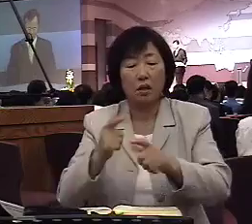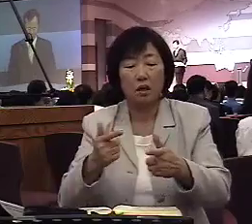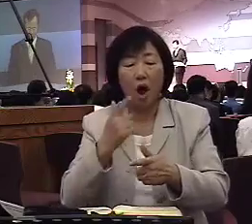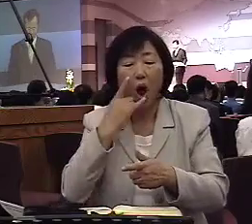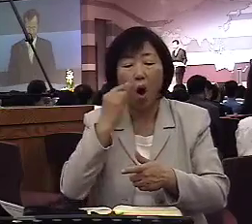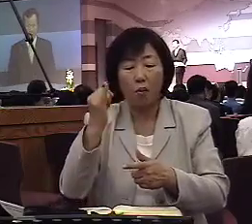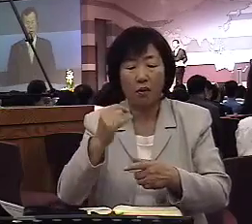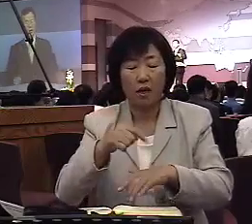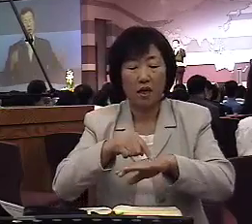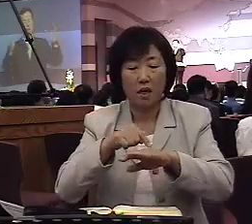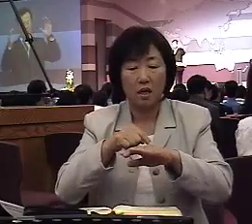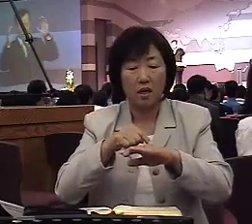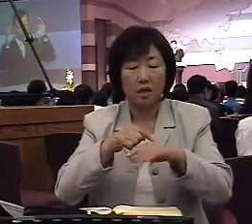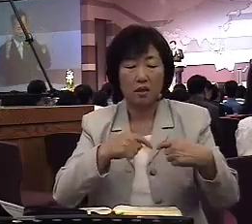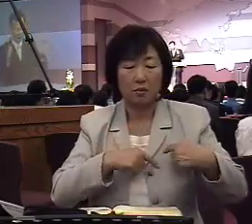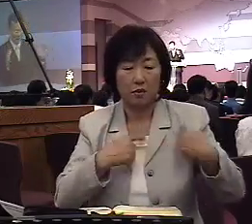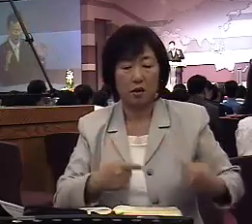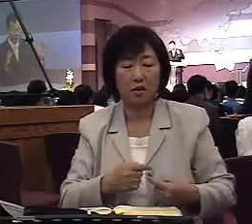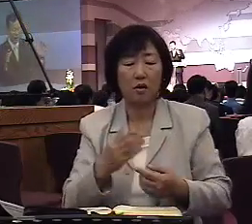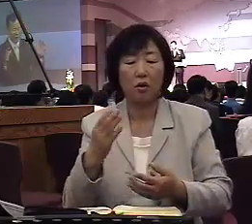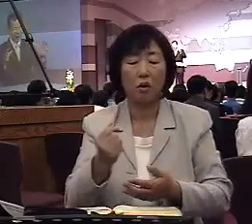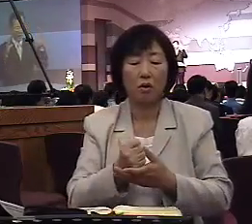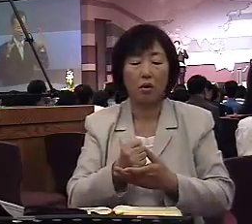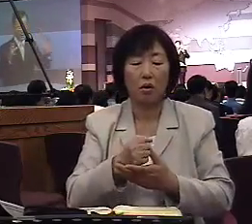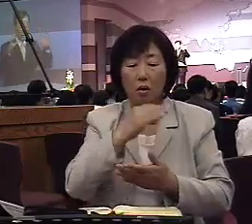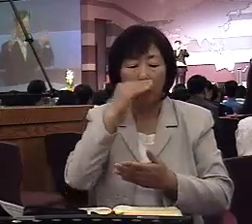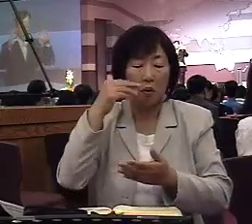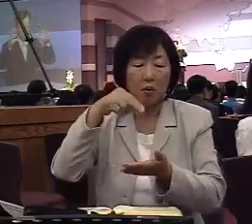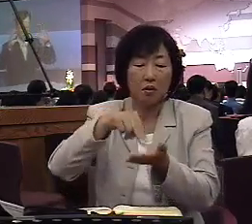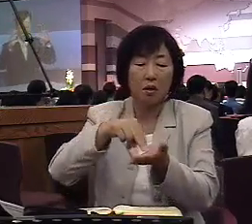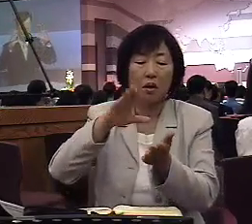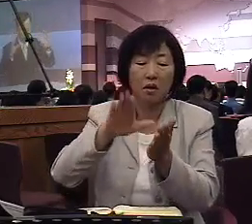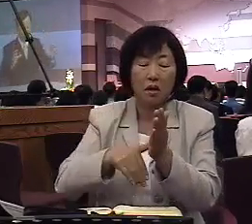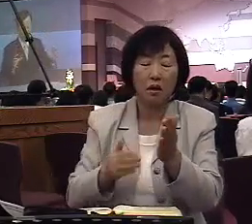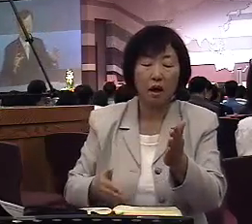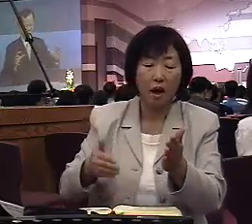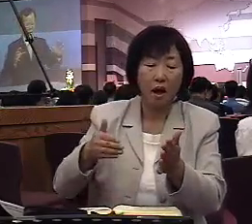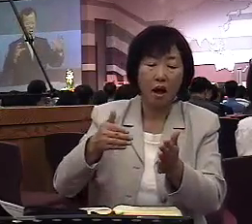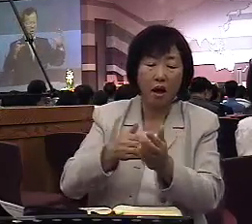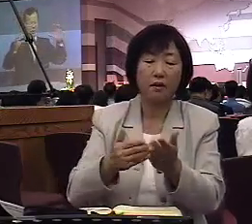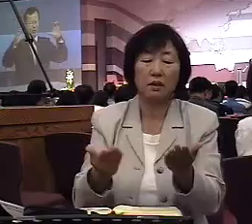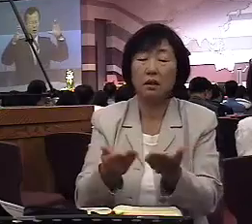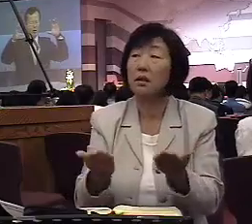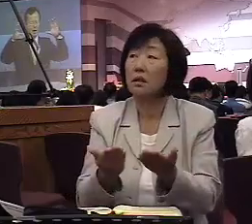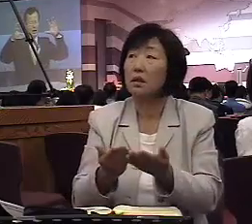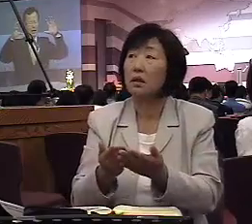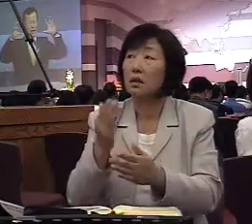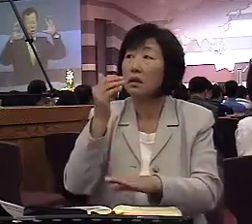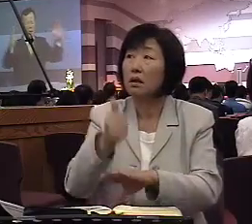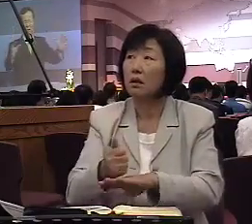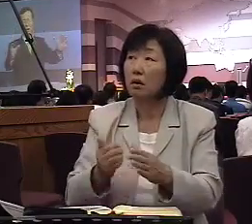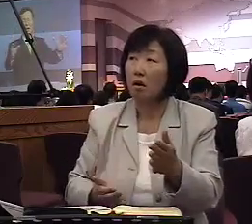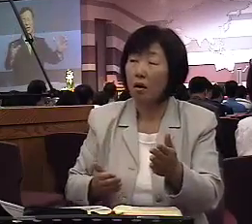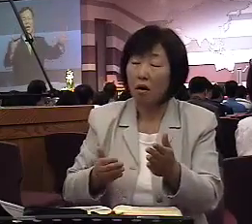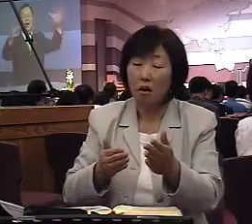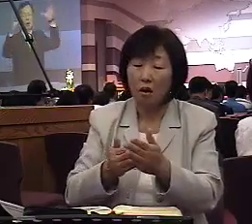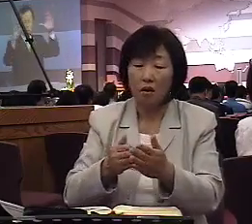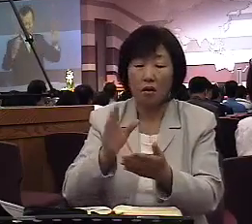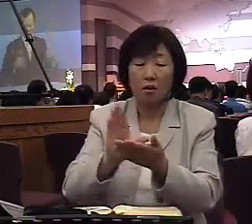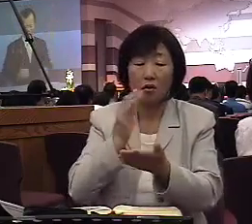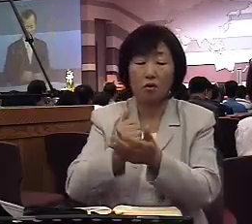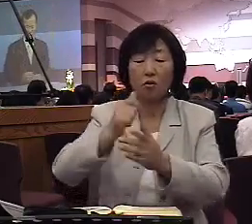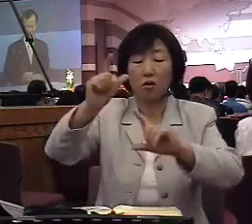심장, 너희들이 바로 설 때까지 내가 이 일을 끝까지 하겠노라고, 그리스도의 형상이 이루어지기까지